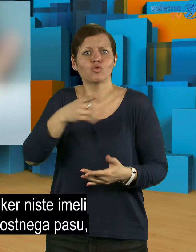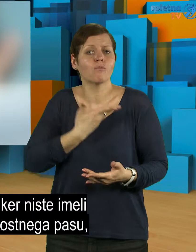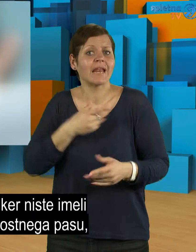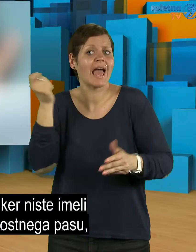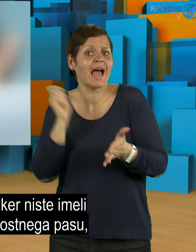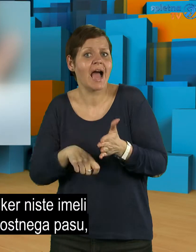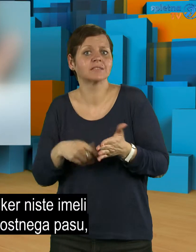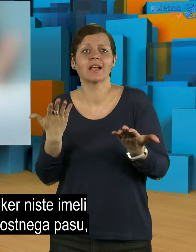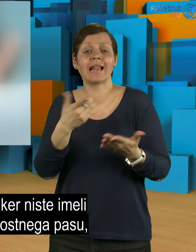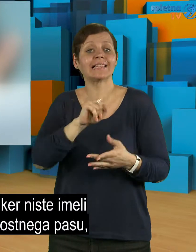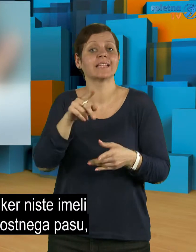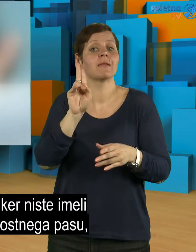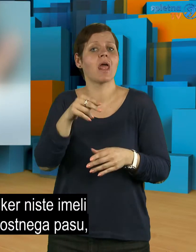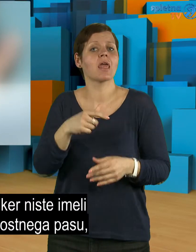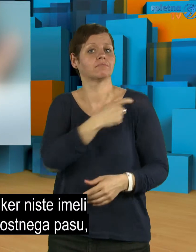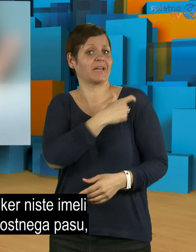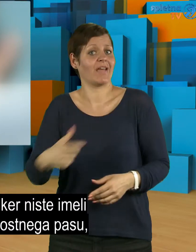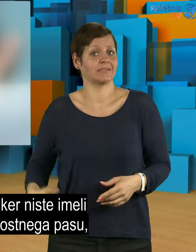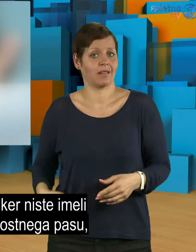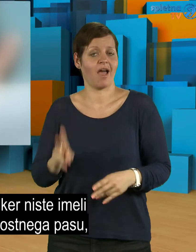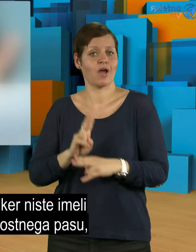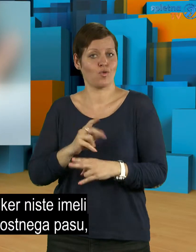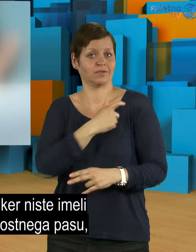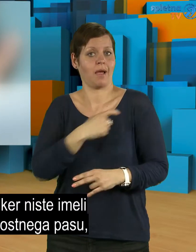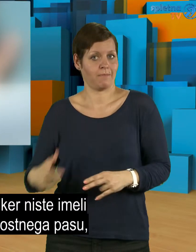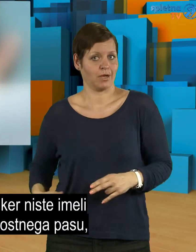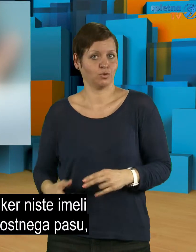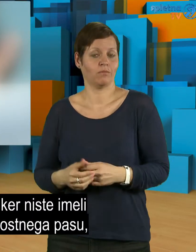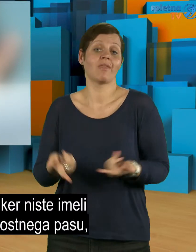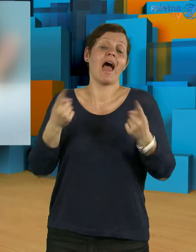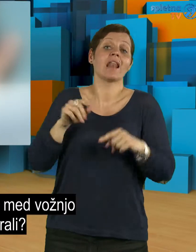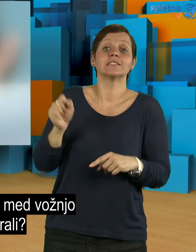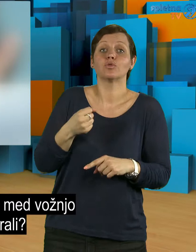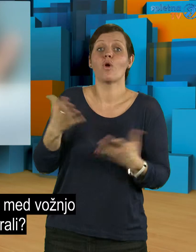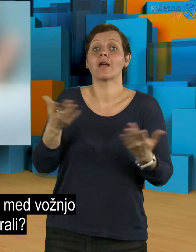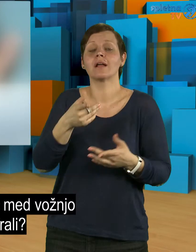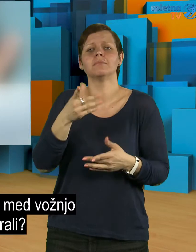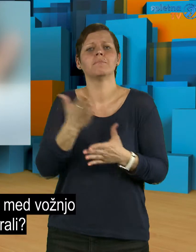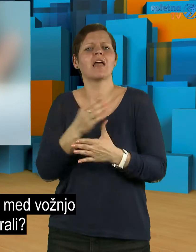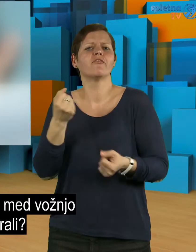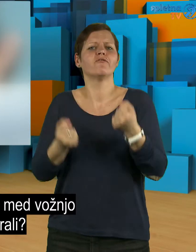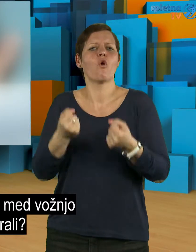Ste dobili kazen zato, ker niste imeli privezanega varnostnega pasu ali zato, ker ste med vožnjo